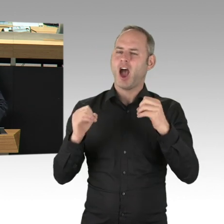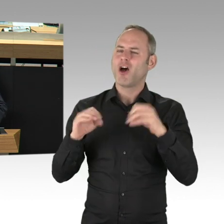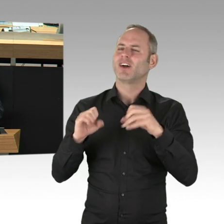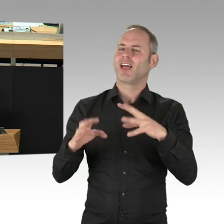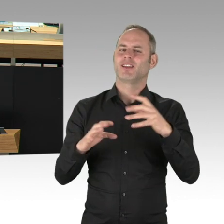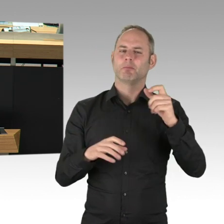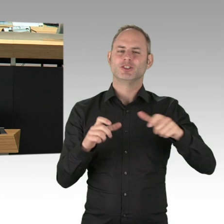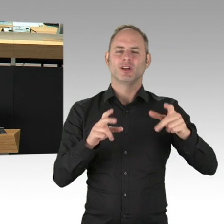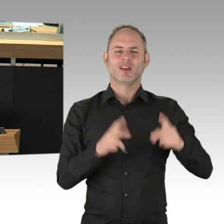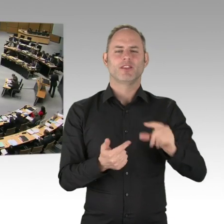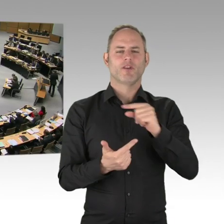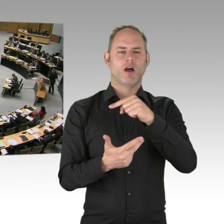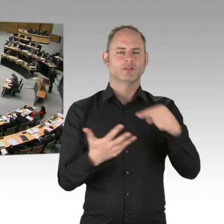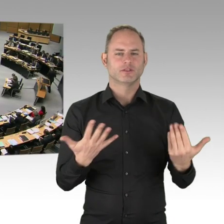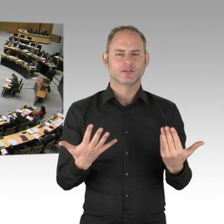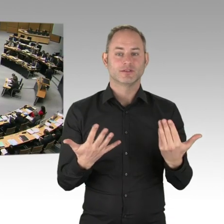Ihre Aufmerksamkeit.